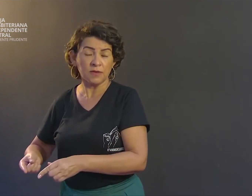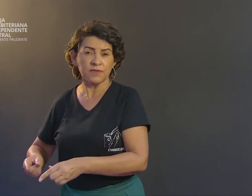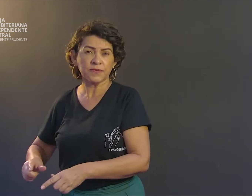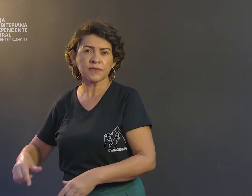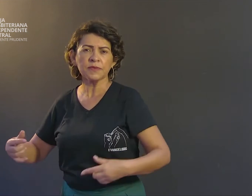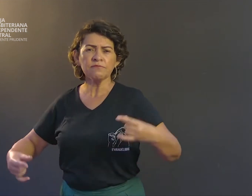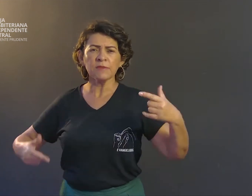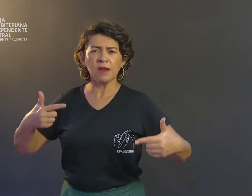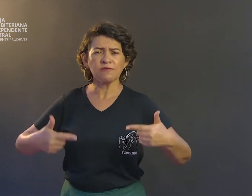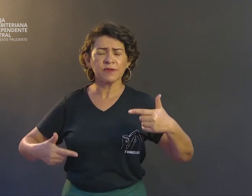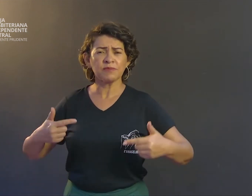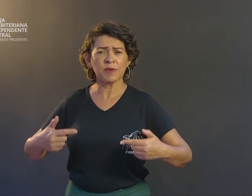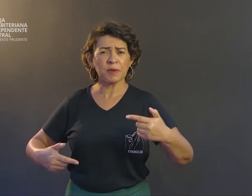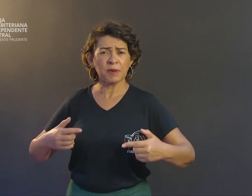a resposta de suas orações.